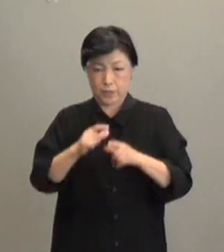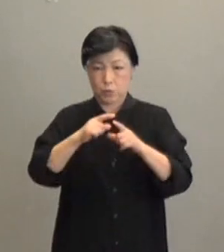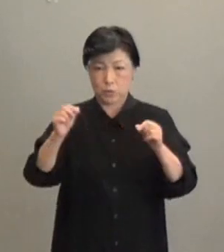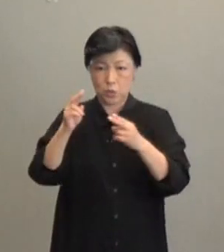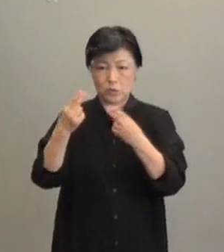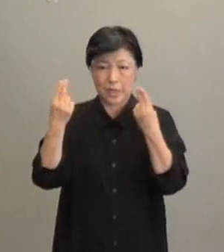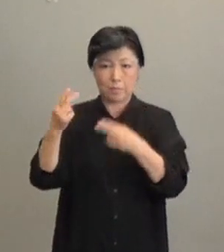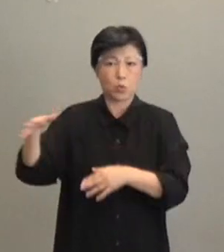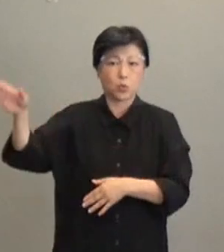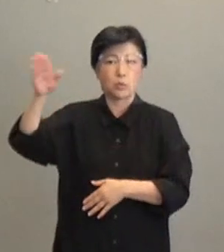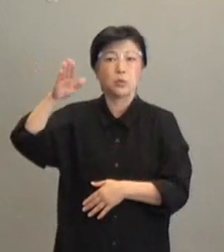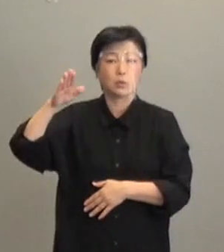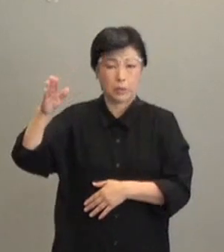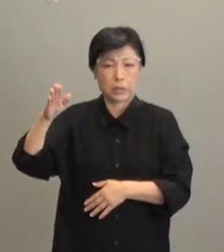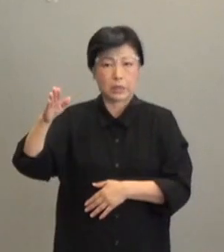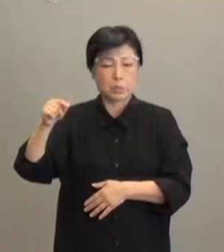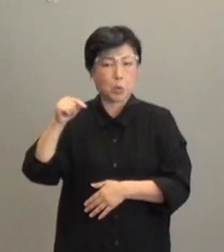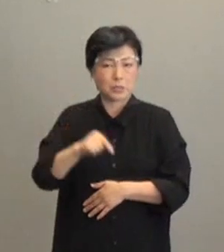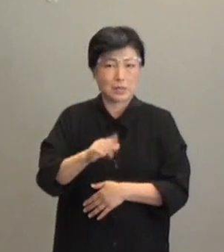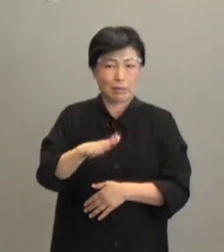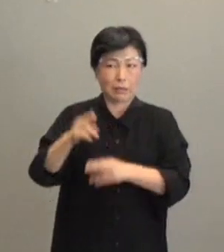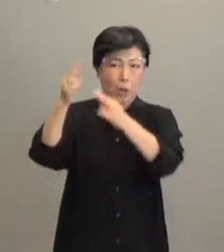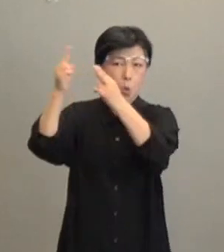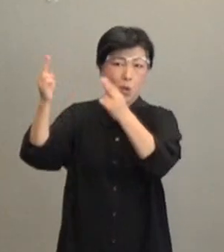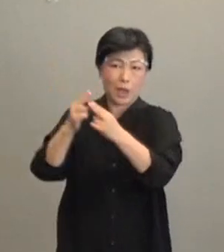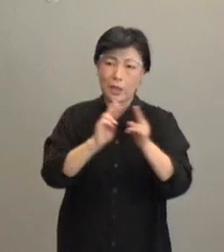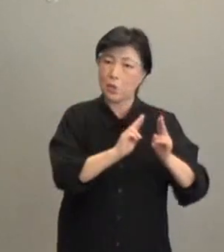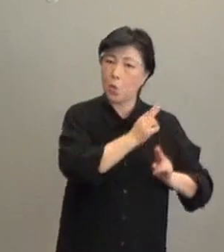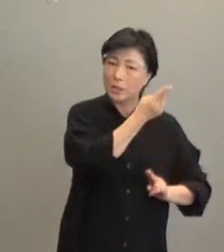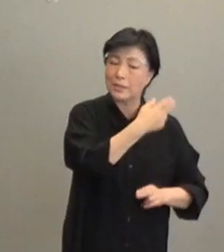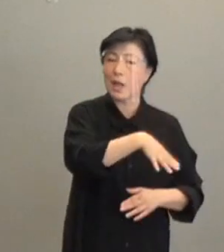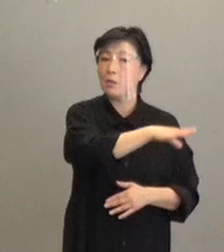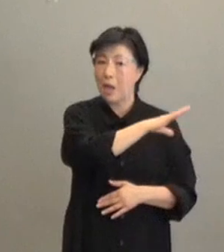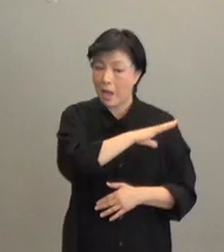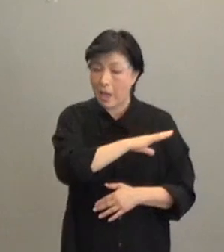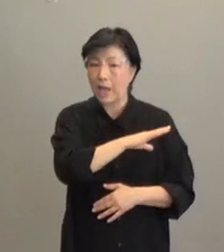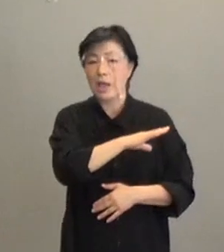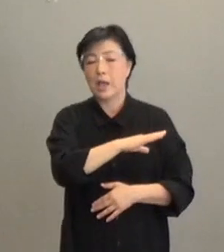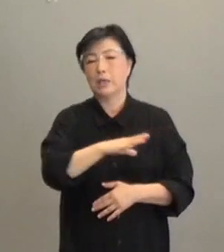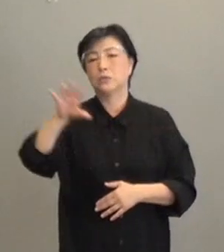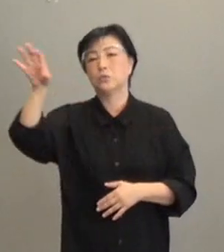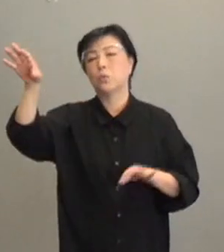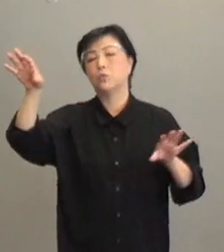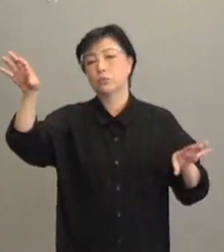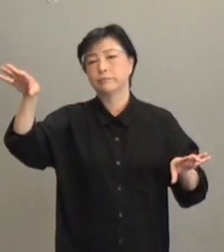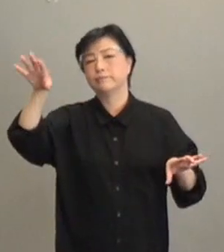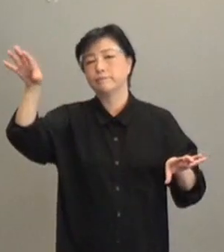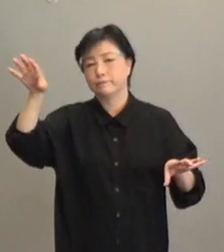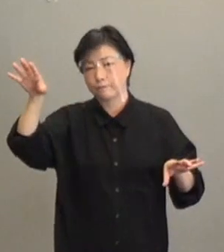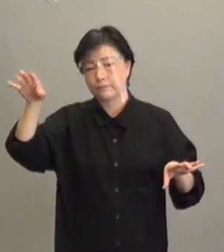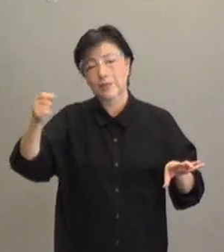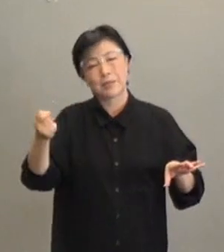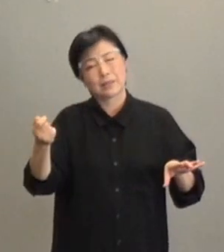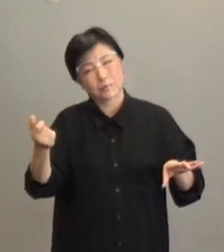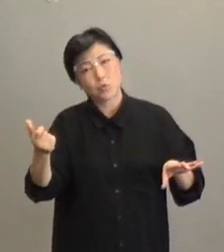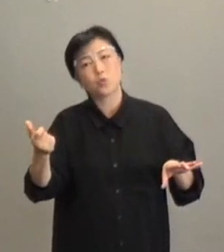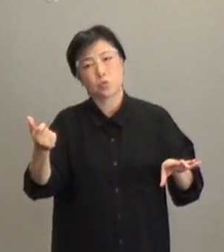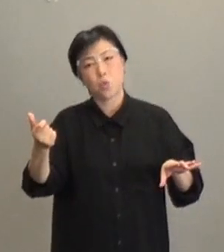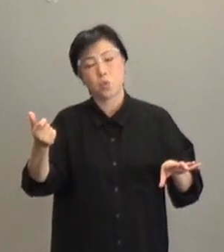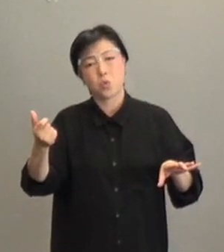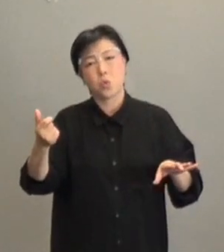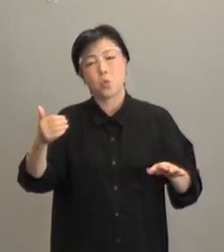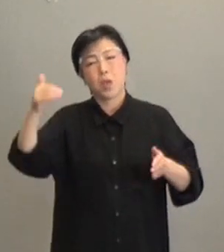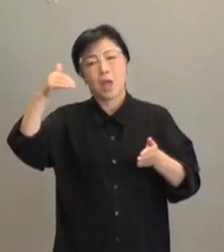門の方でも指摘をされている通り、北海道、沖縄含めてですね、そうした部分が少し下げ止